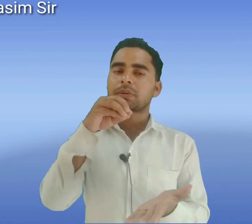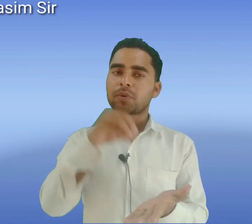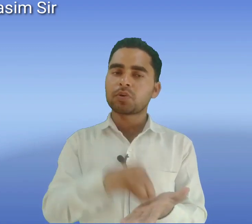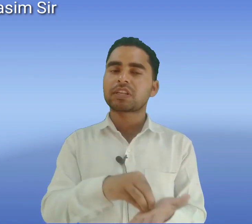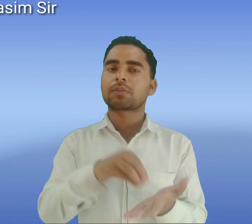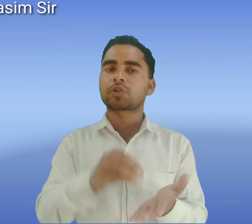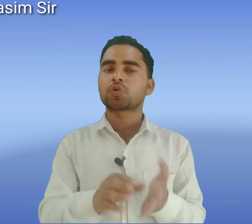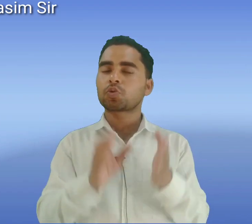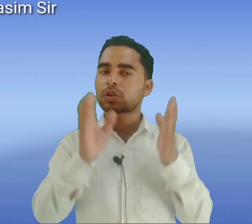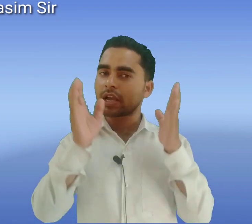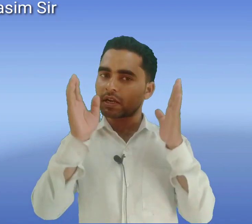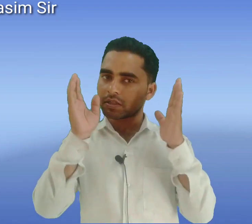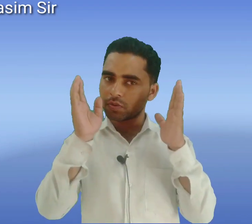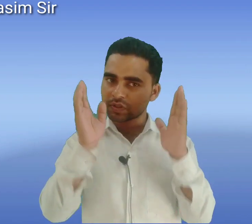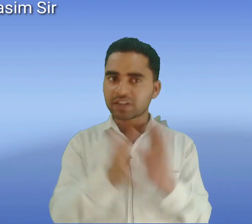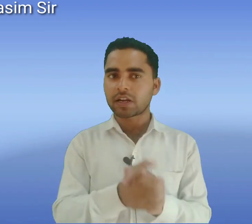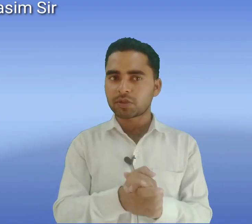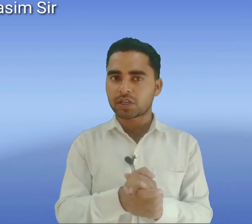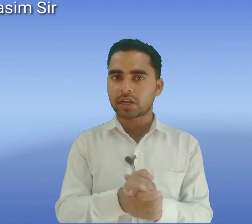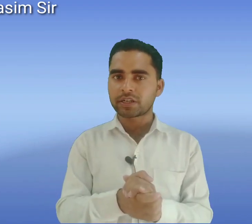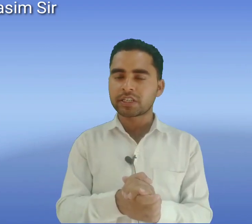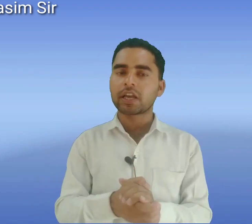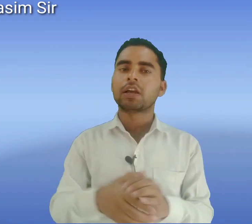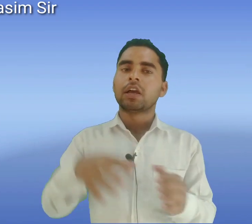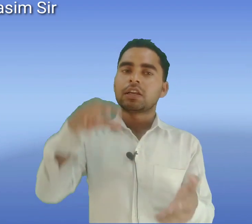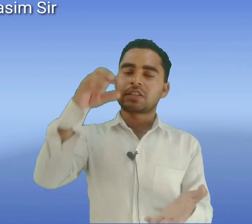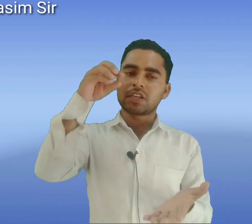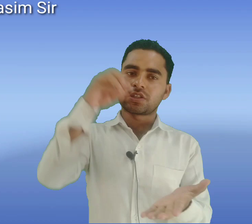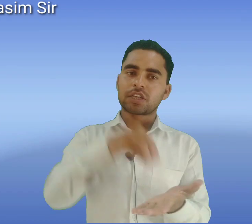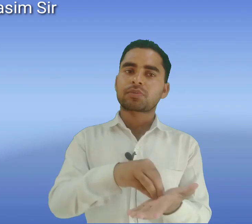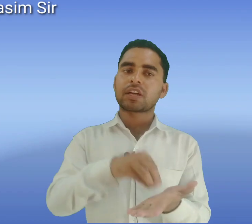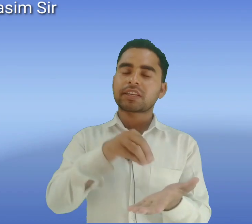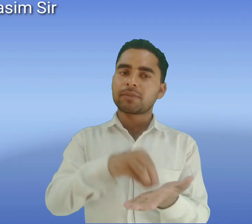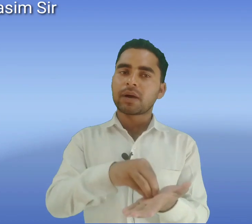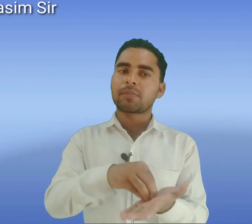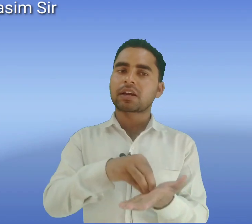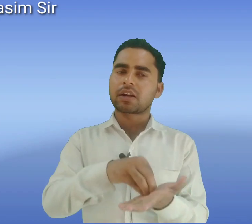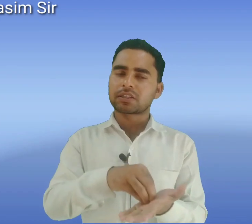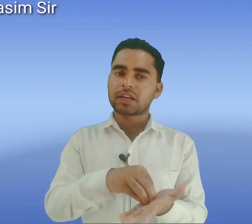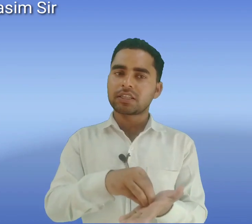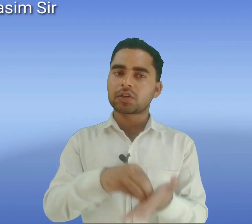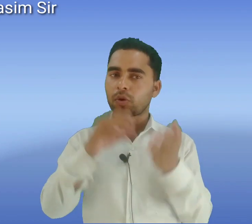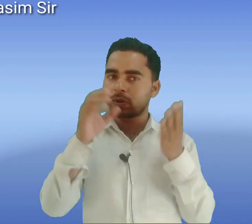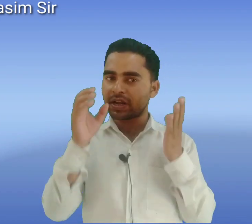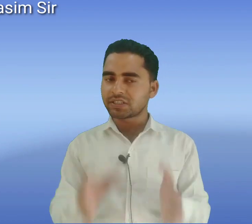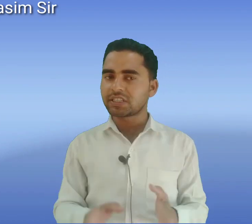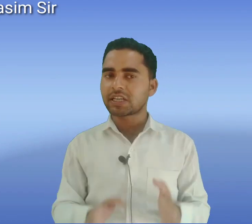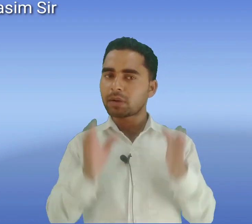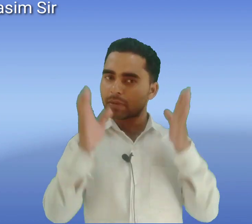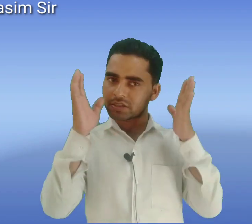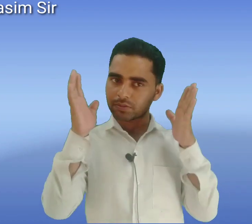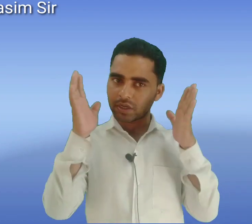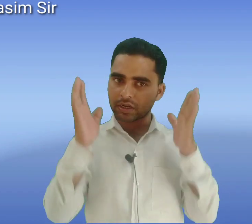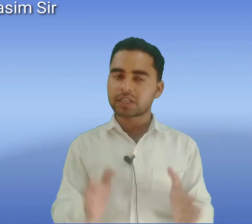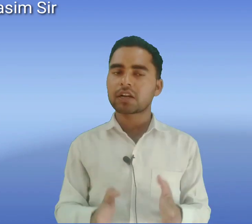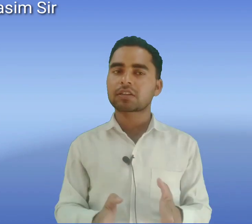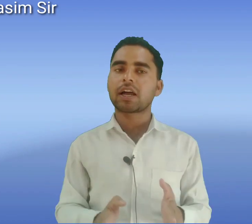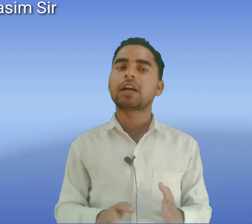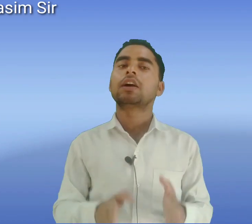यहां पर बहुत सारे बच्चों को क्या करते हो संक्रमित करेंगे ठीक है इसलिए जब तक यह मामला घटता नहीं है क्वांटिटी का मामला जब तक नहीं घटता है